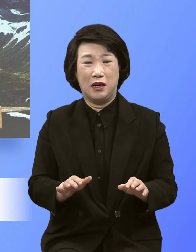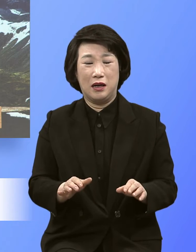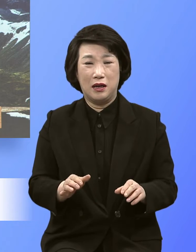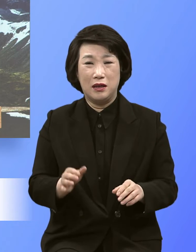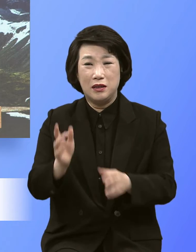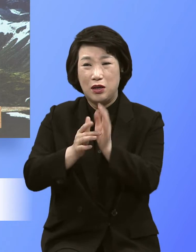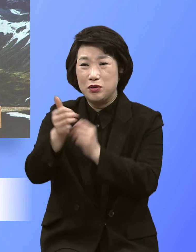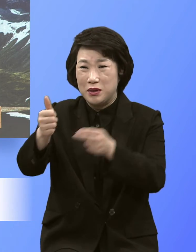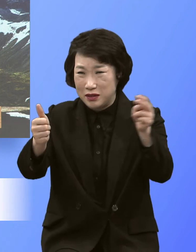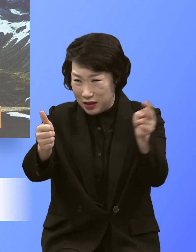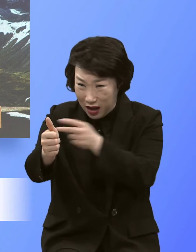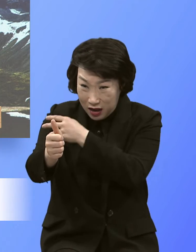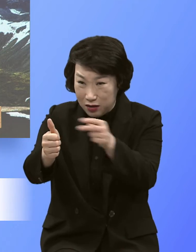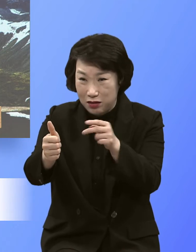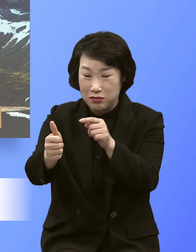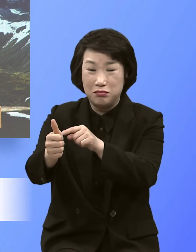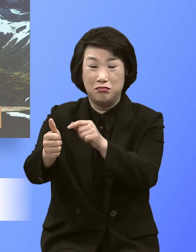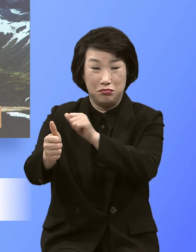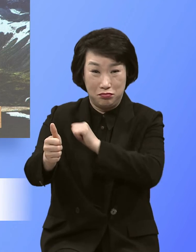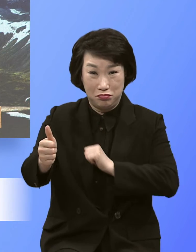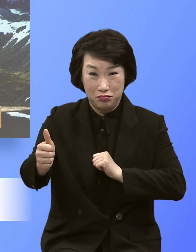때리니까 맞아요,